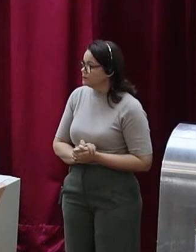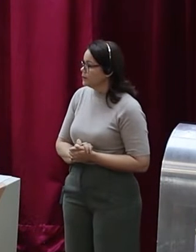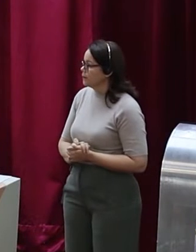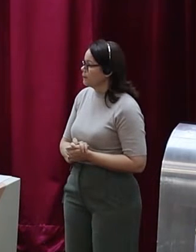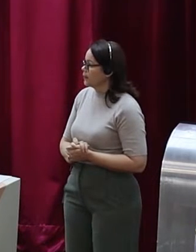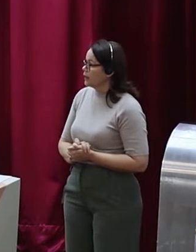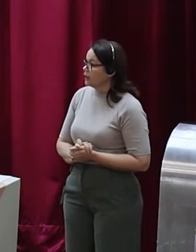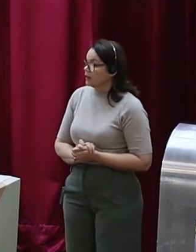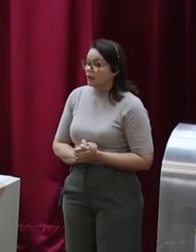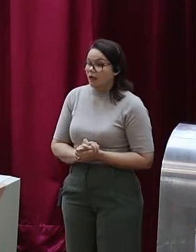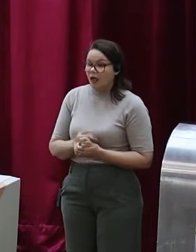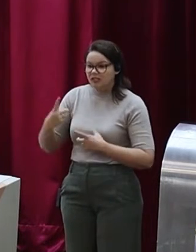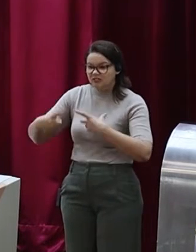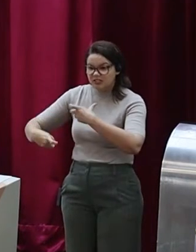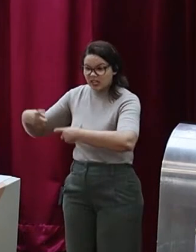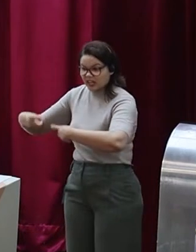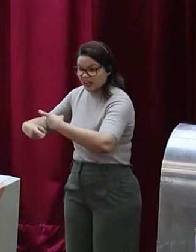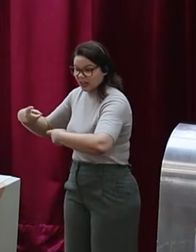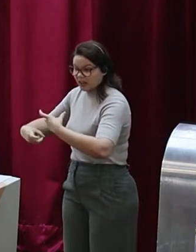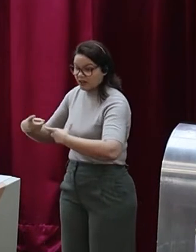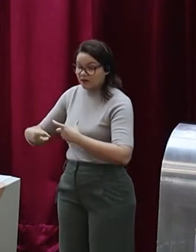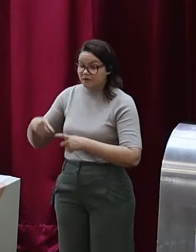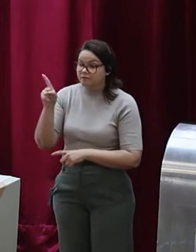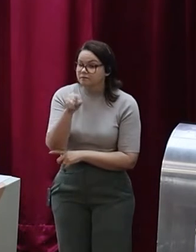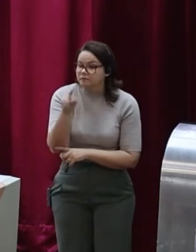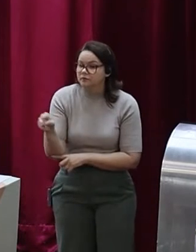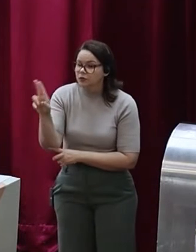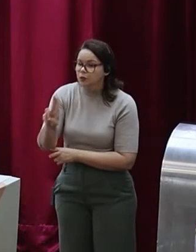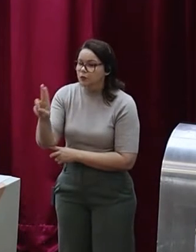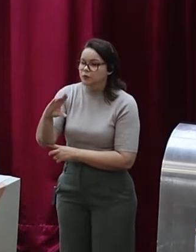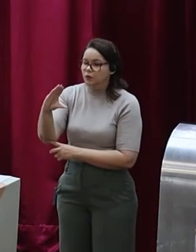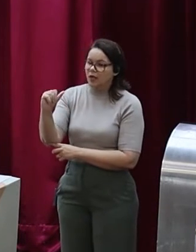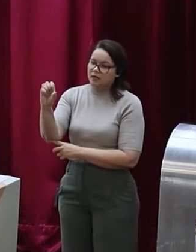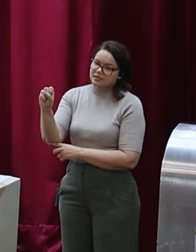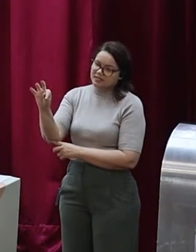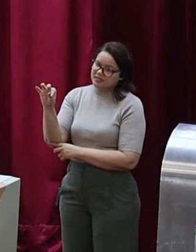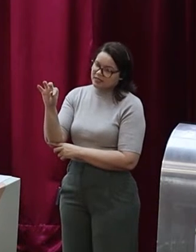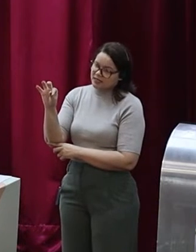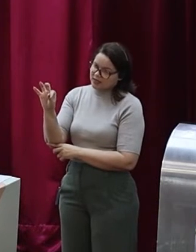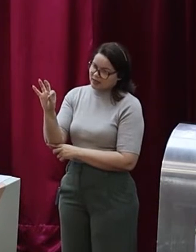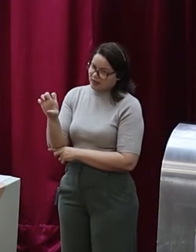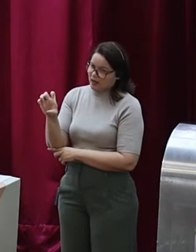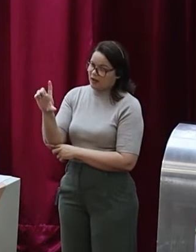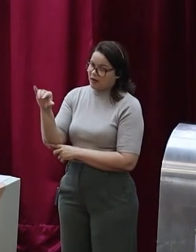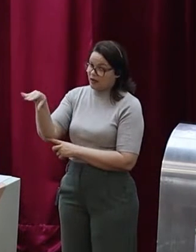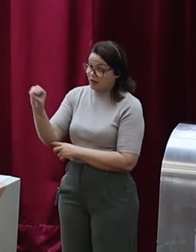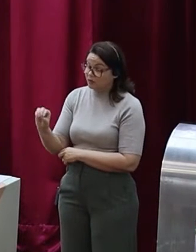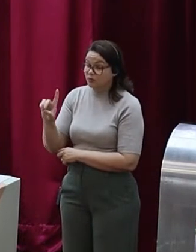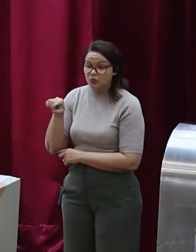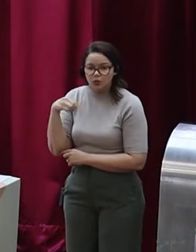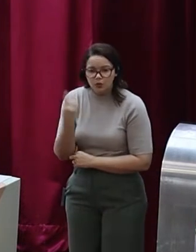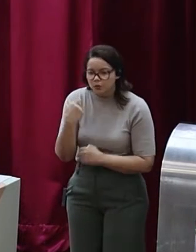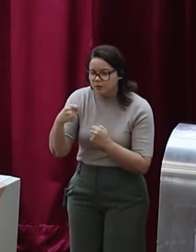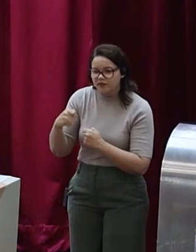Durante la guerra se prohibió el uso del castellano, todo el mundo tenía que hablar solamente guaraní. Esa es